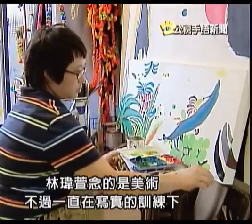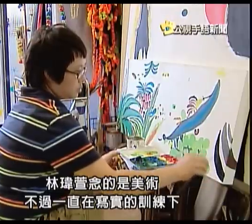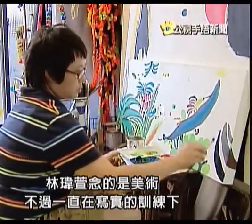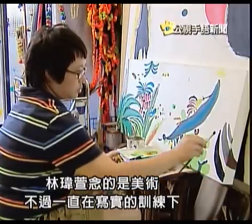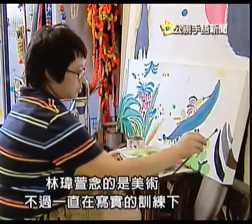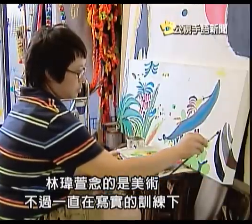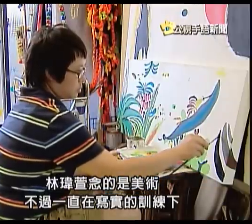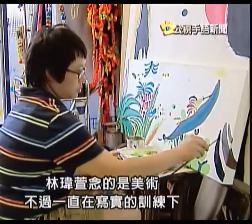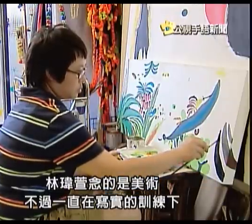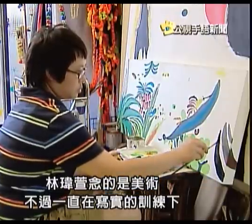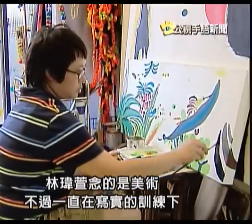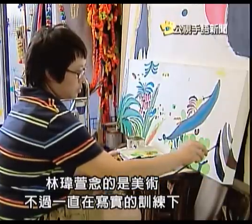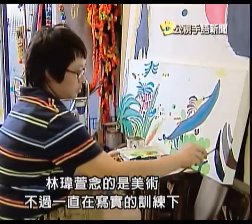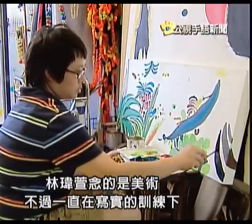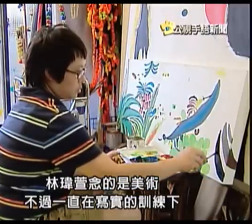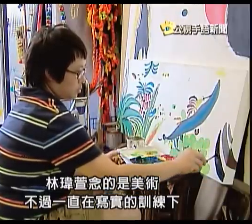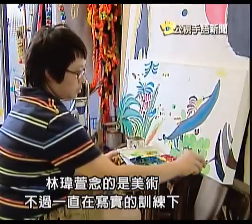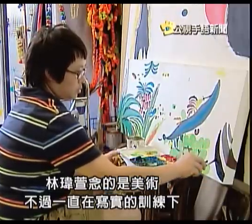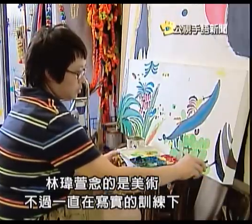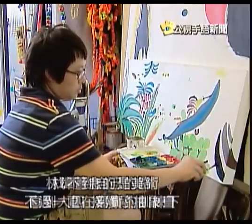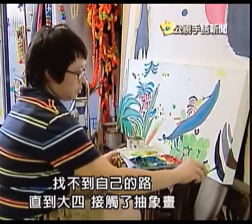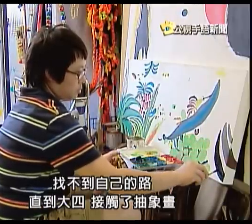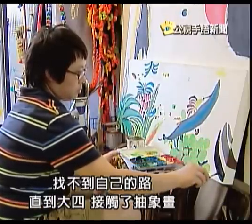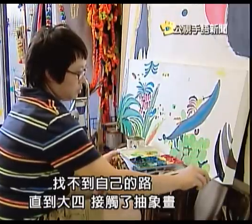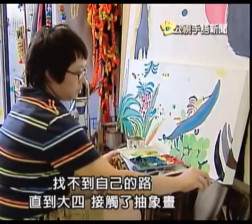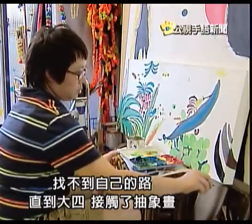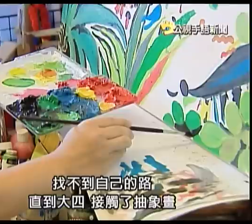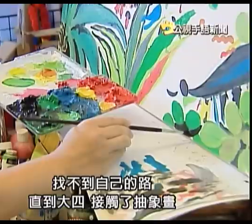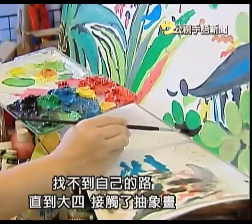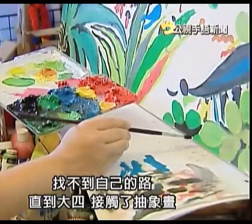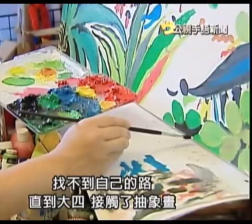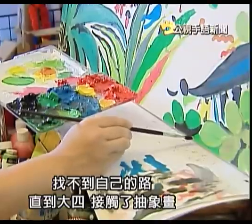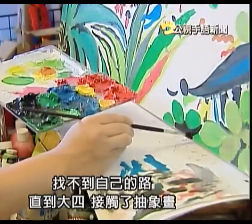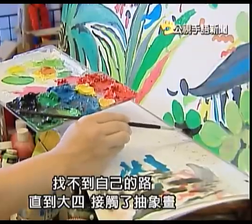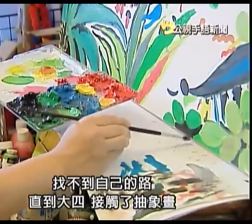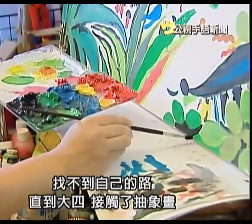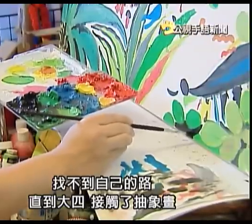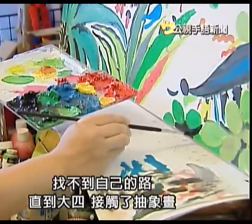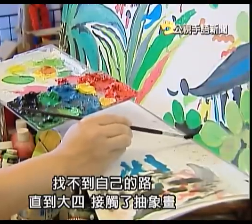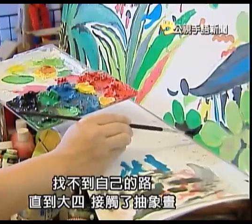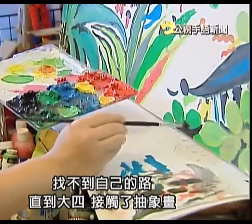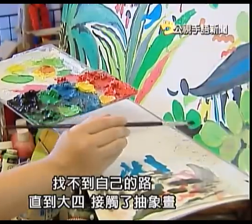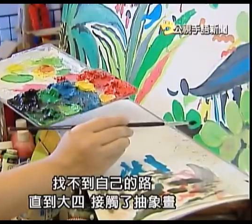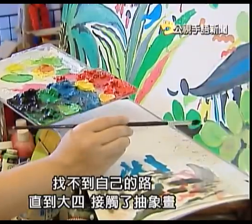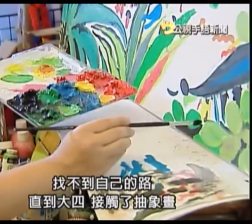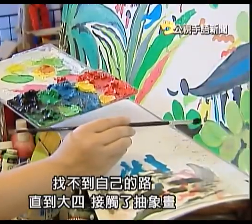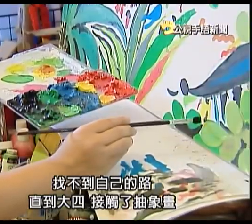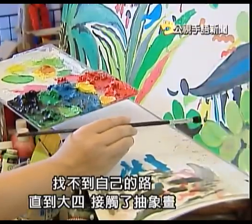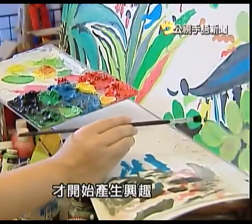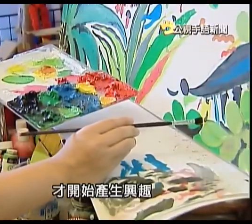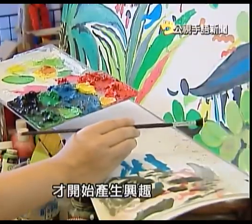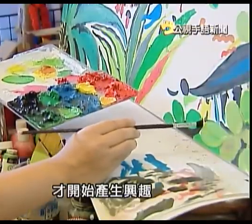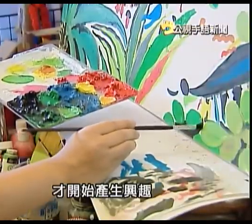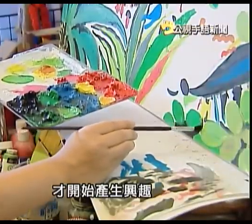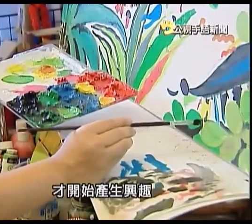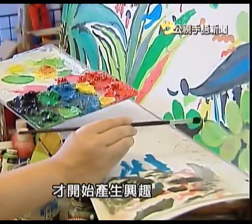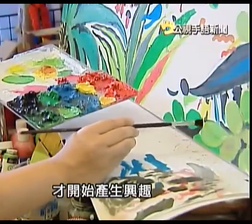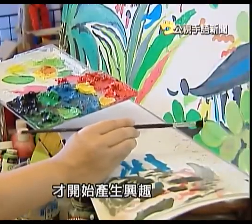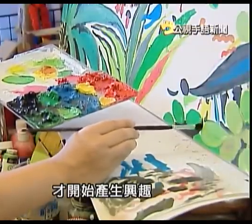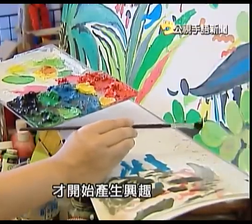过一直在写实的训练下找不到自己的路，直到大四接触了抽象画，才开始产生兴趣。